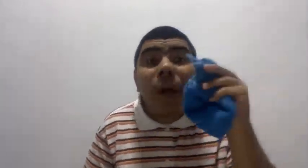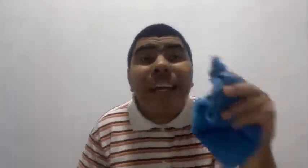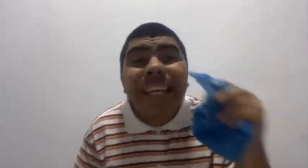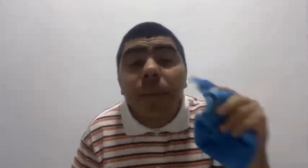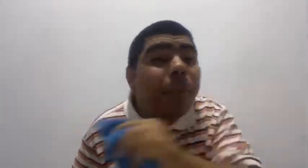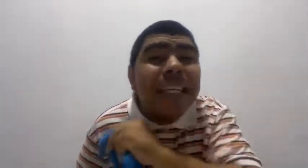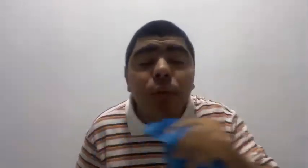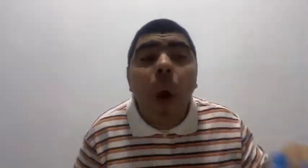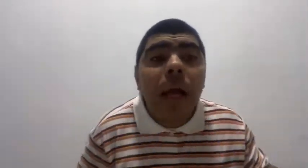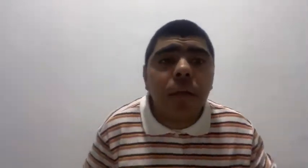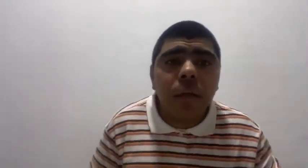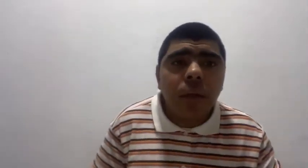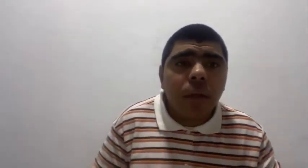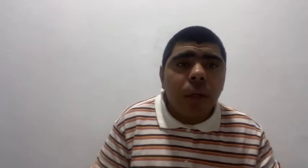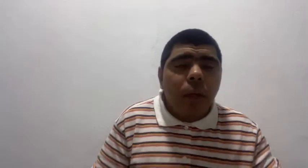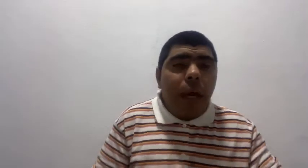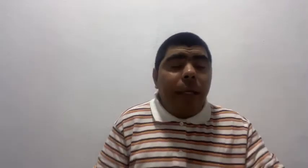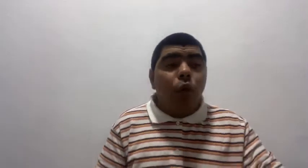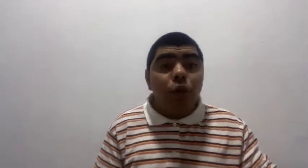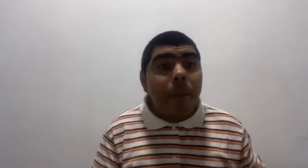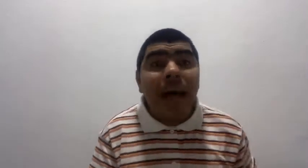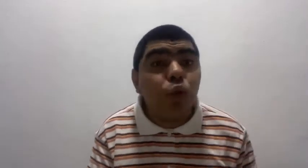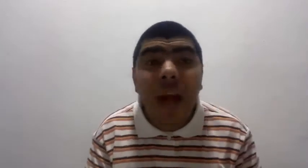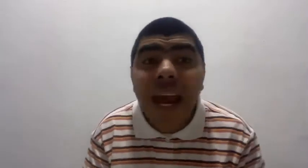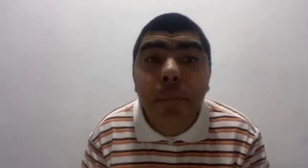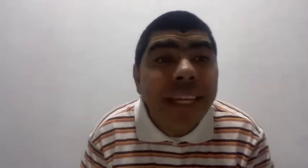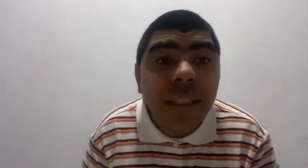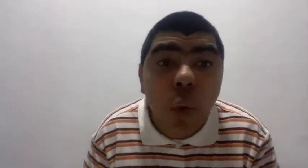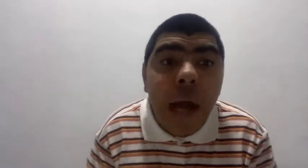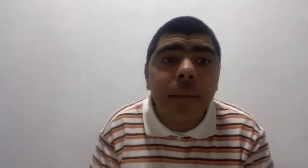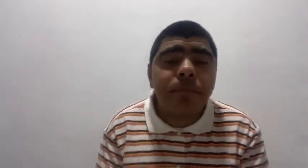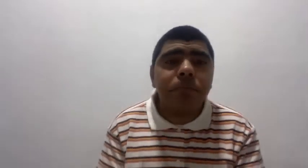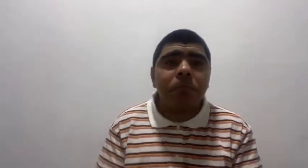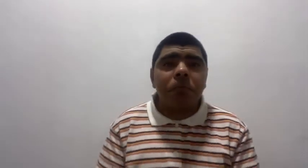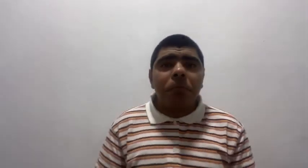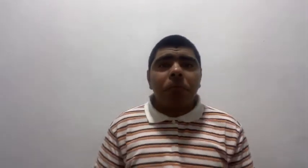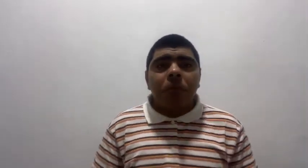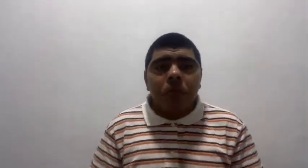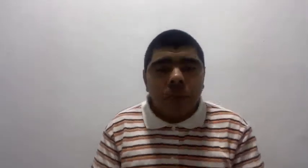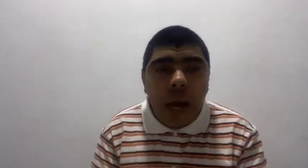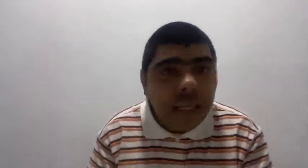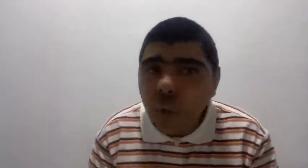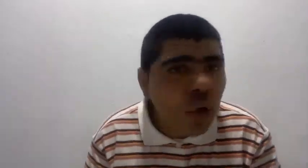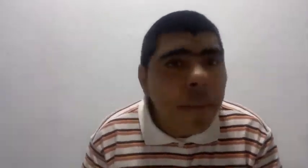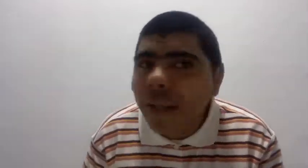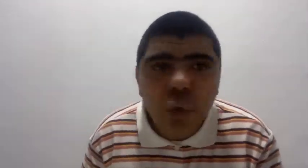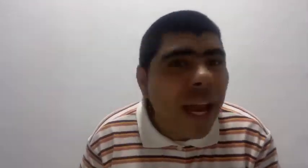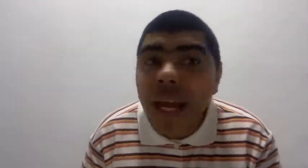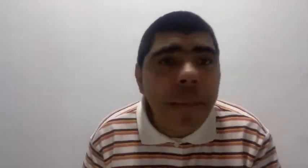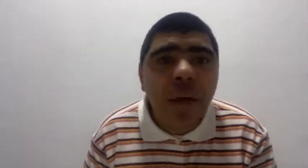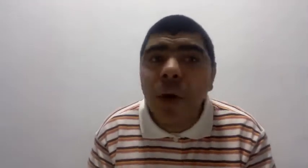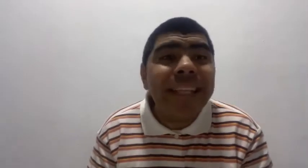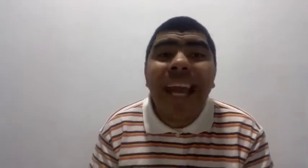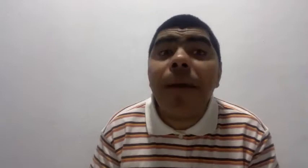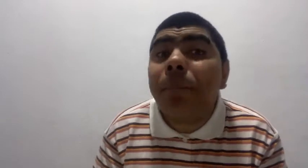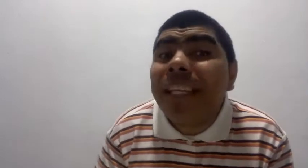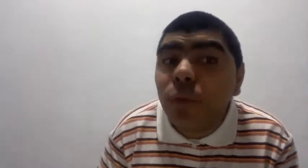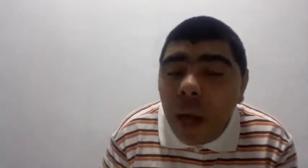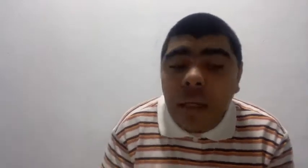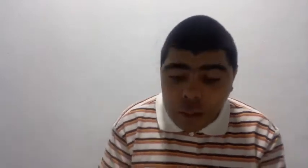Madurez espiritual. Aleluya, madurez espiritual. Aleluya, madurez. Hermano, el que es espiritual,